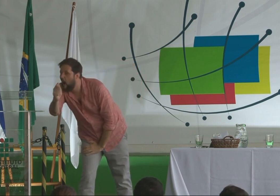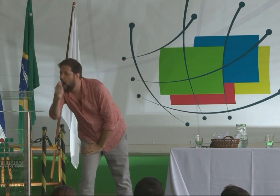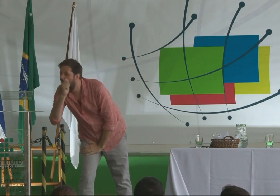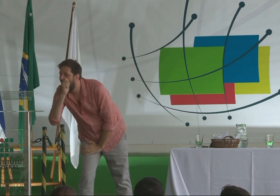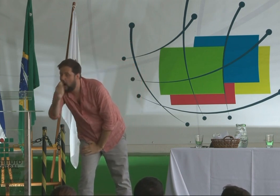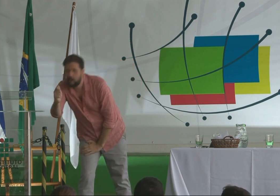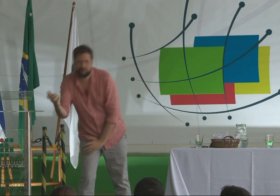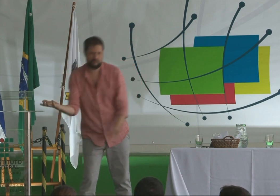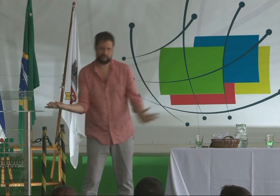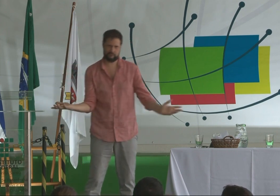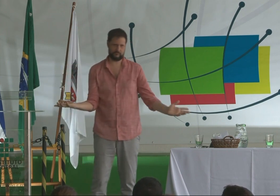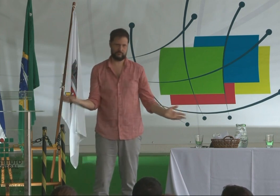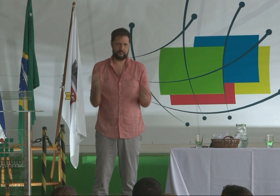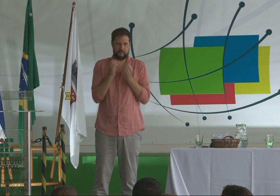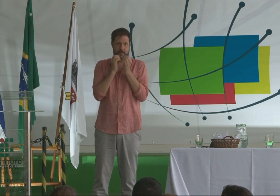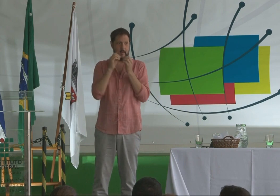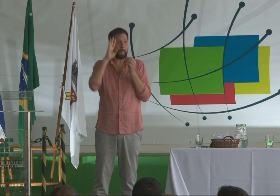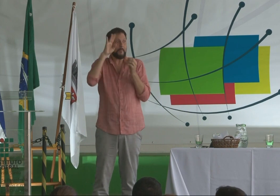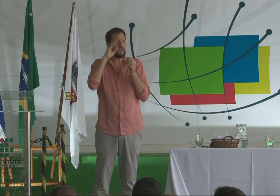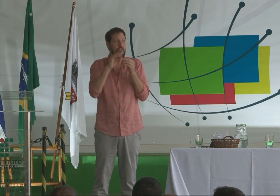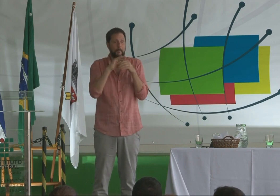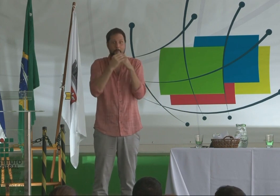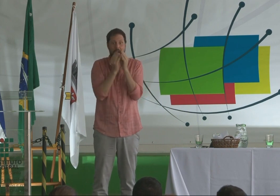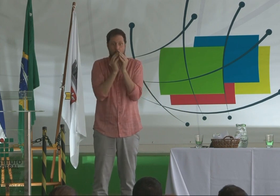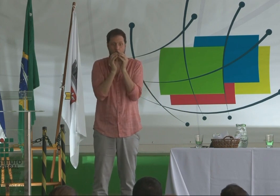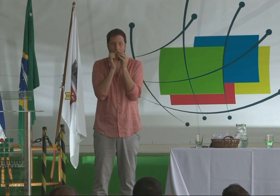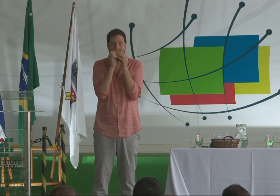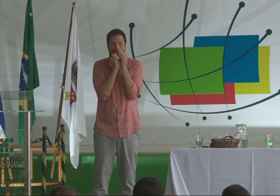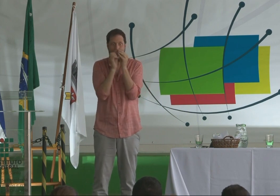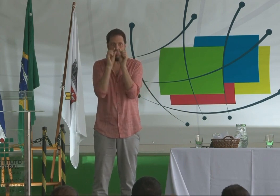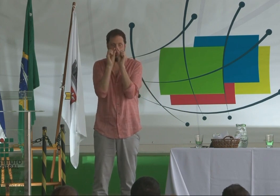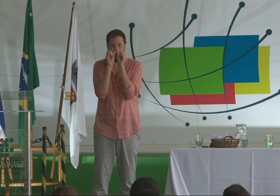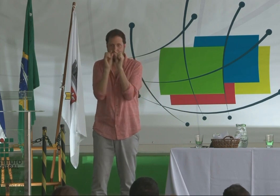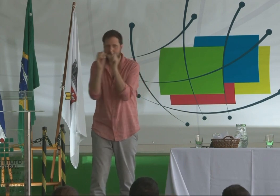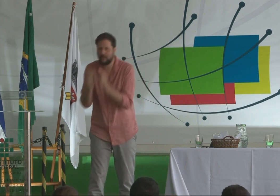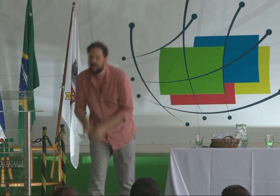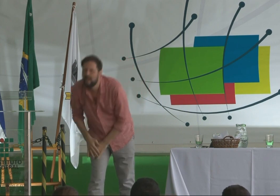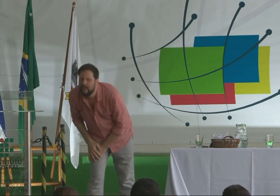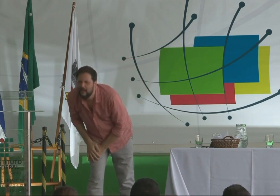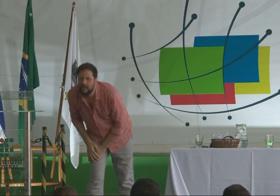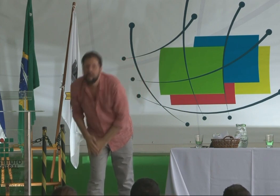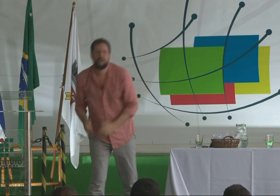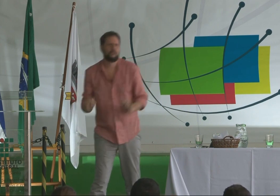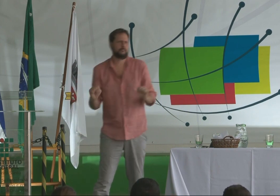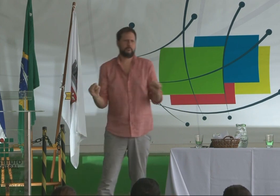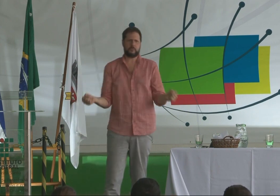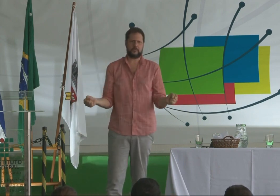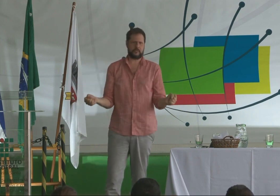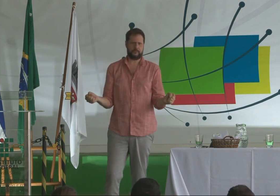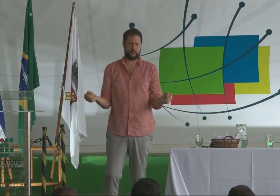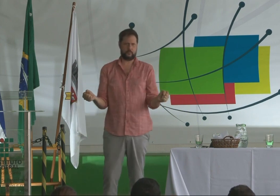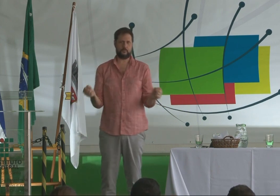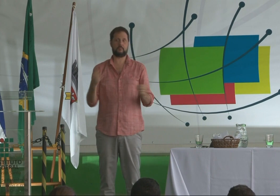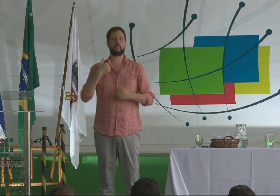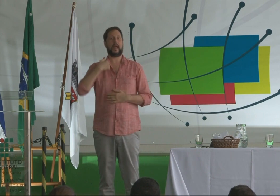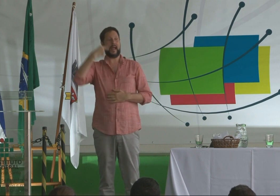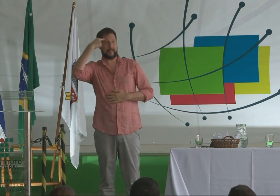é uma coisa difícil. Essa janela é tão pequena, é como se eu tivesse que fazer uma lupa para poder enxergar. É muito músculo, ele faz a configuração e isso para a gente é